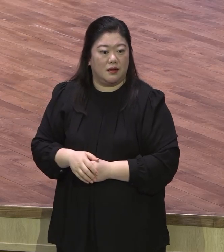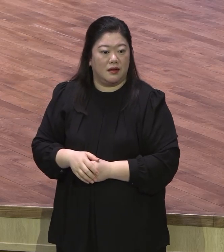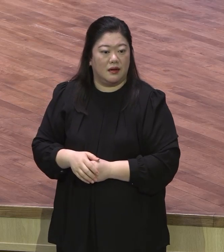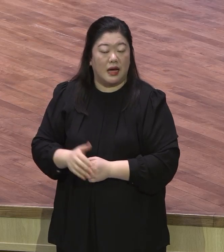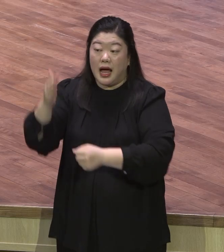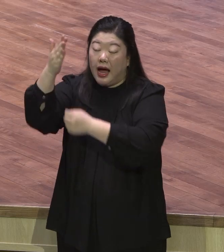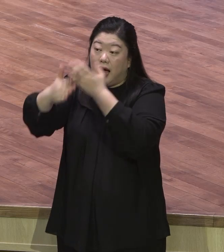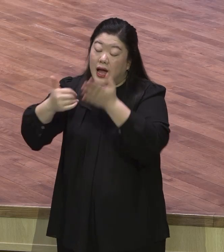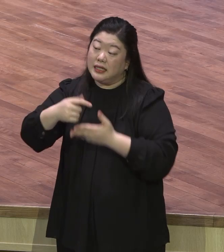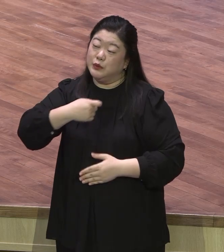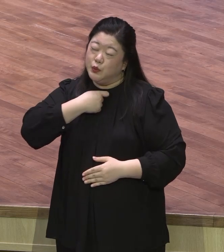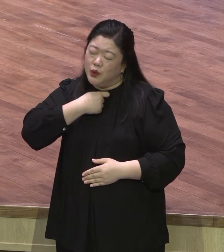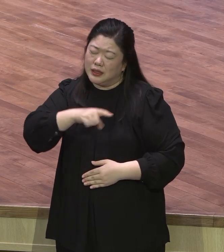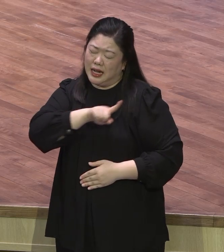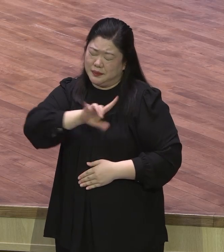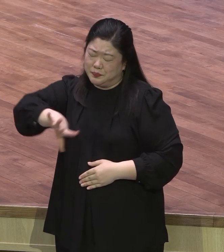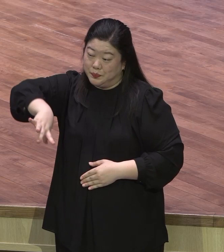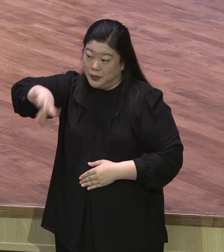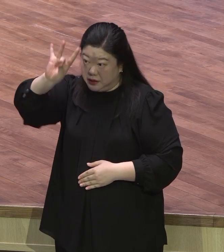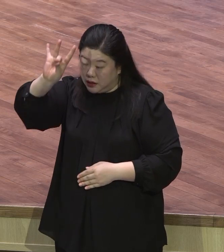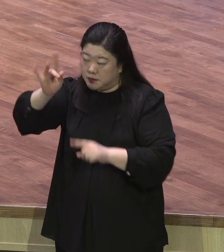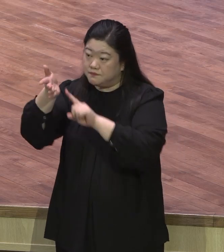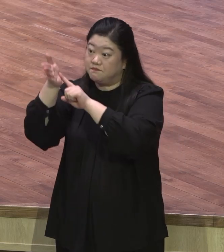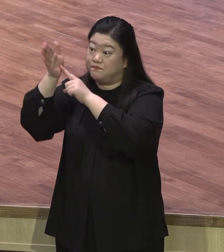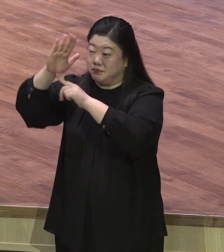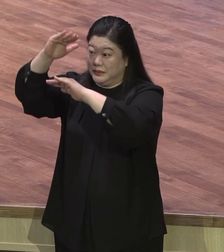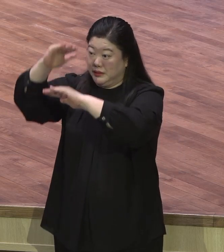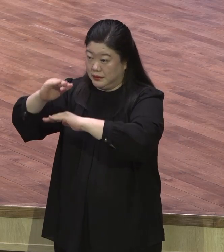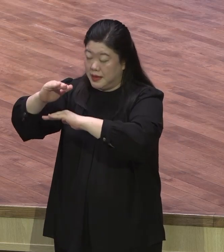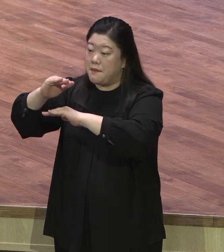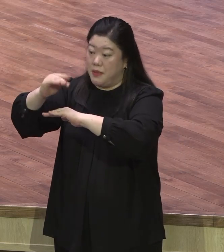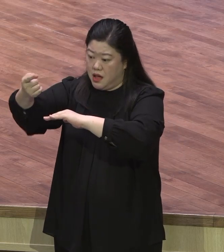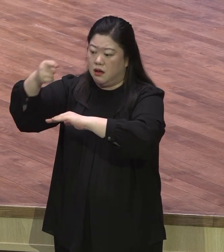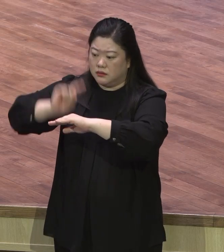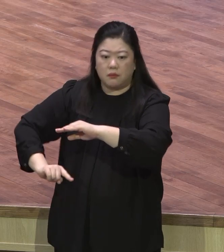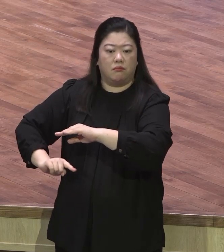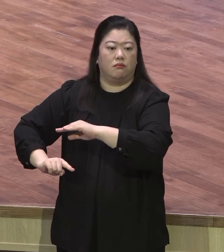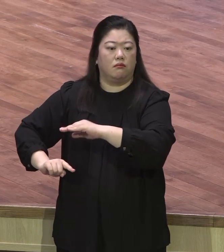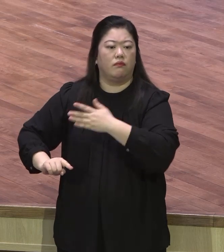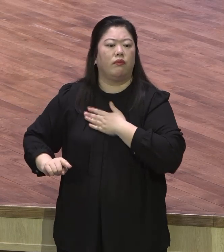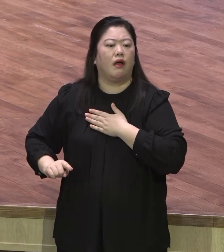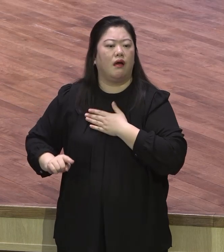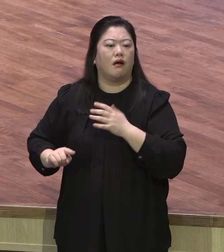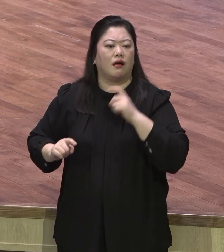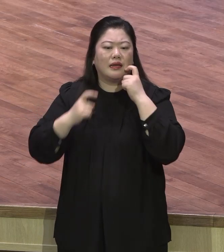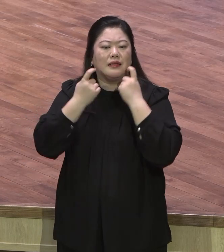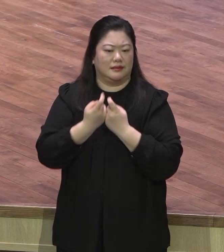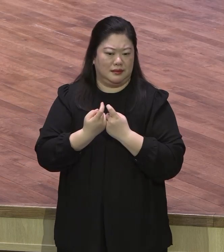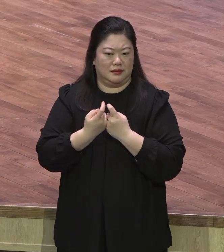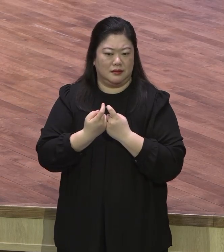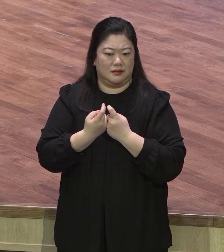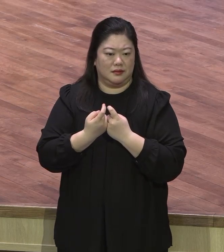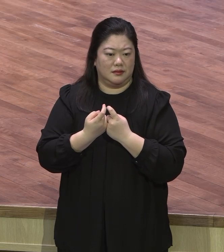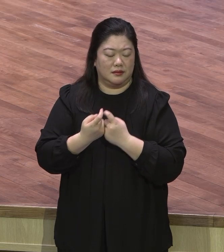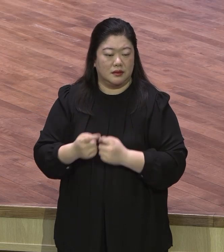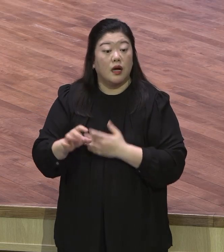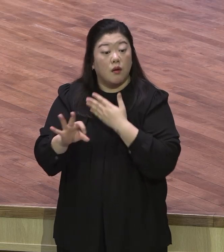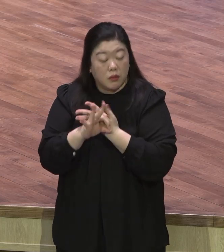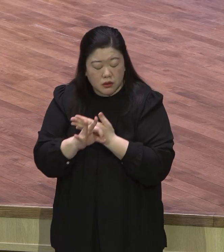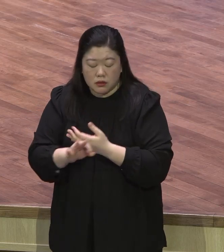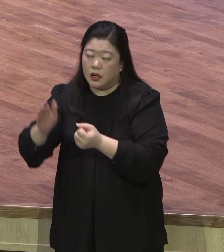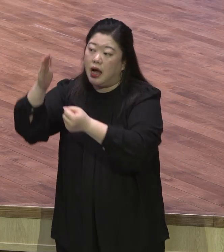최우선순위를 두어야 한다는 얘기 지금 이 시간표 이 영교에 하나님이 뭘 가장 원하시는가 이